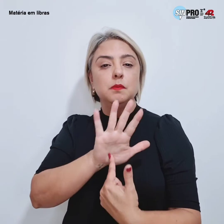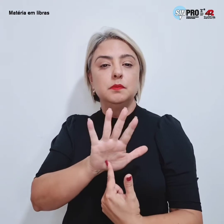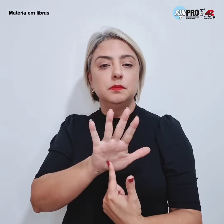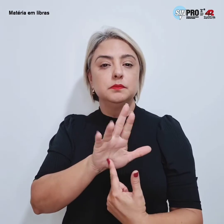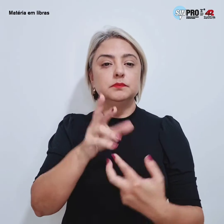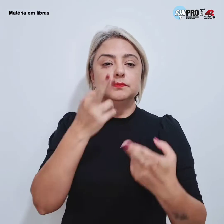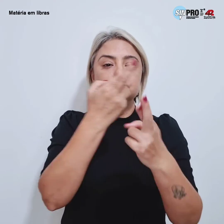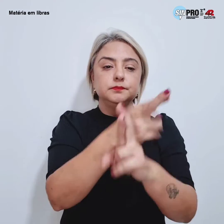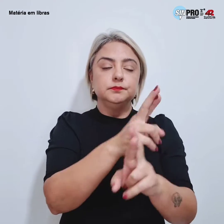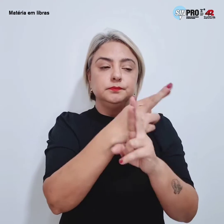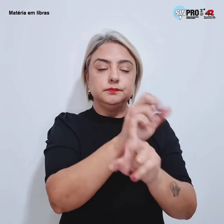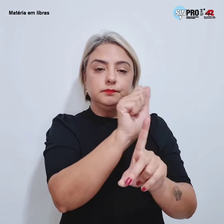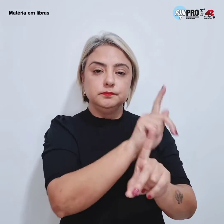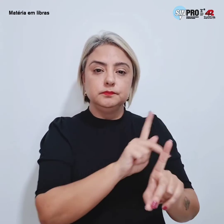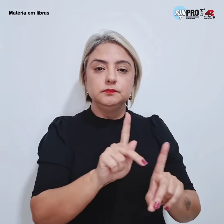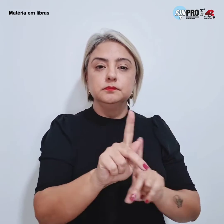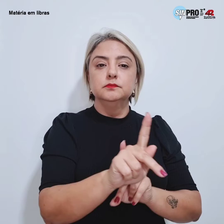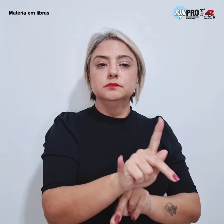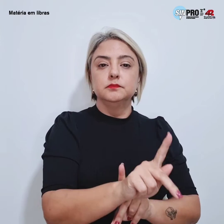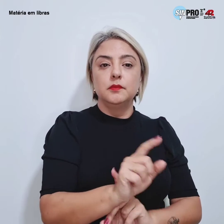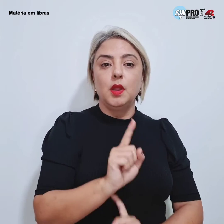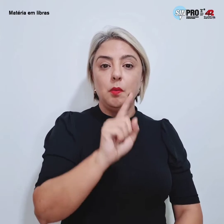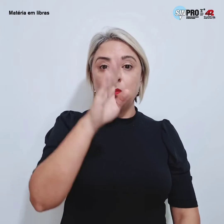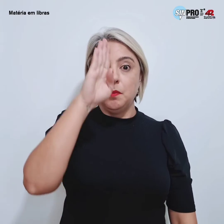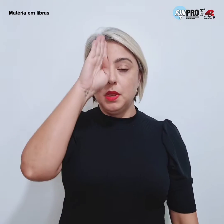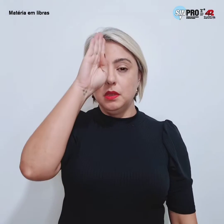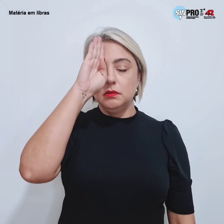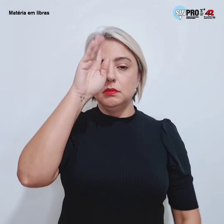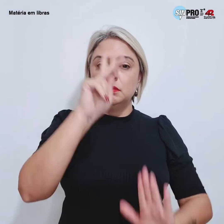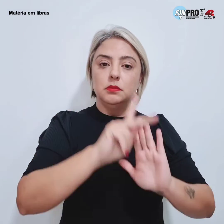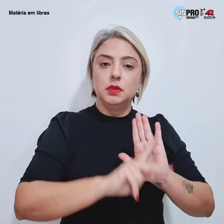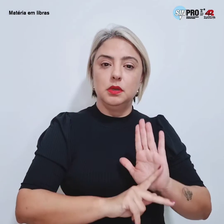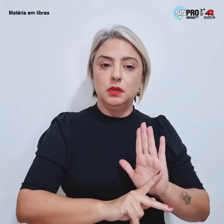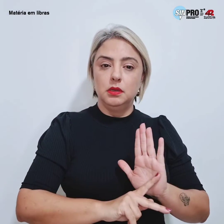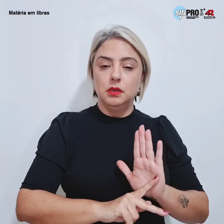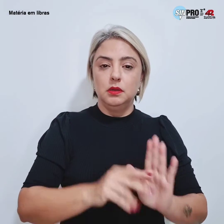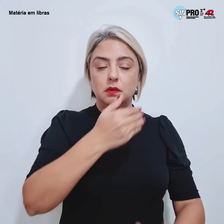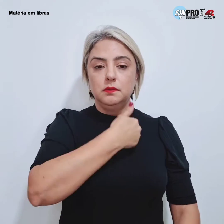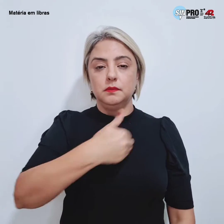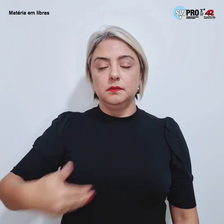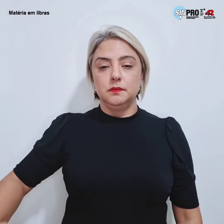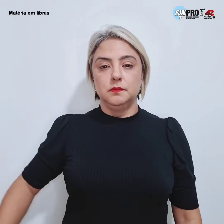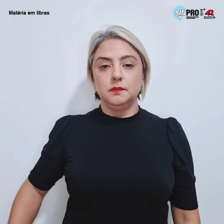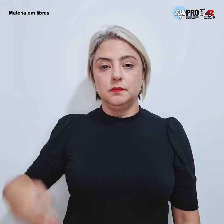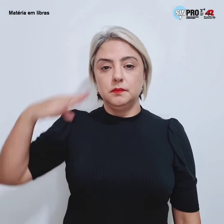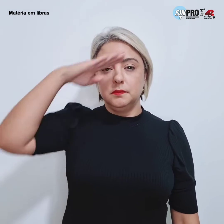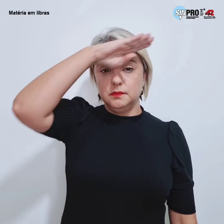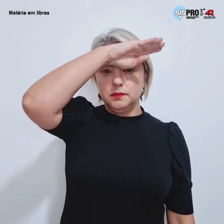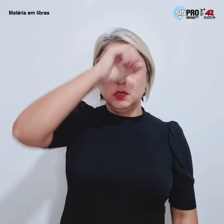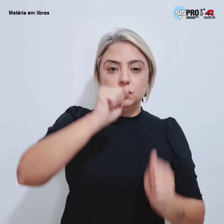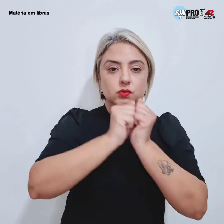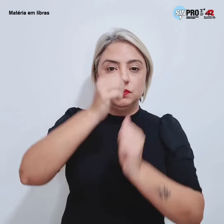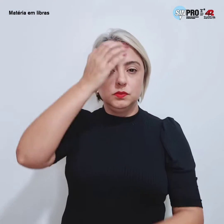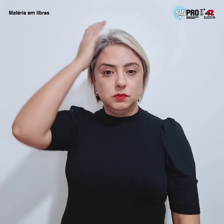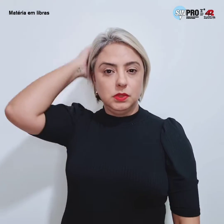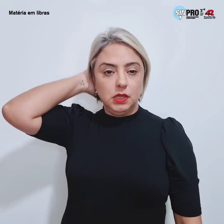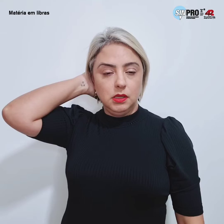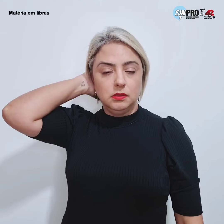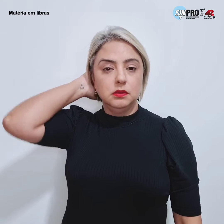da Previdência, um dos principais projetos do governo Bolsonaro Guedes, foi tratada